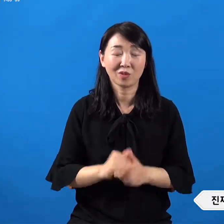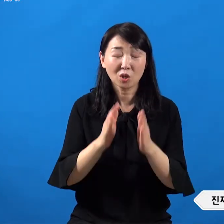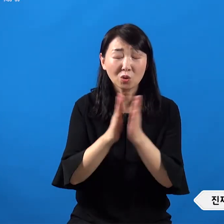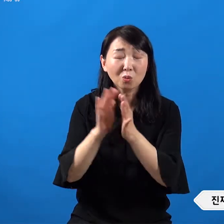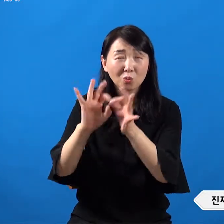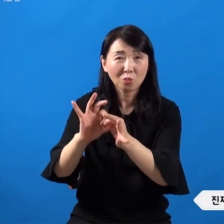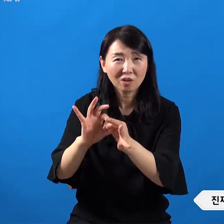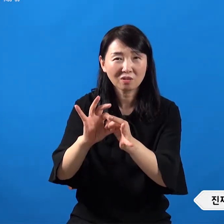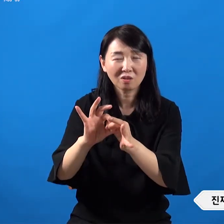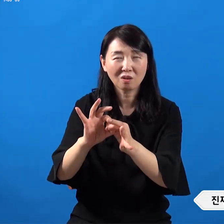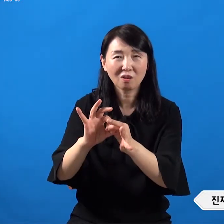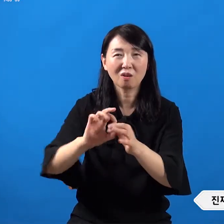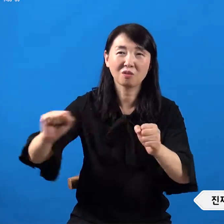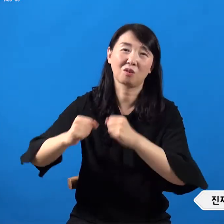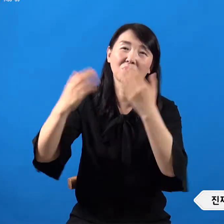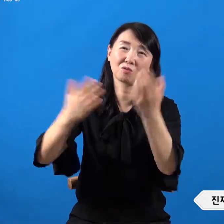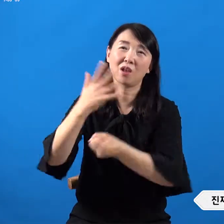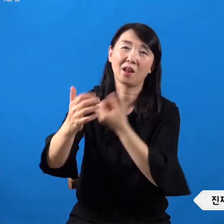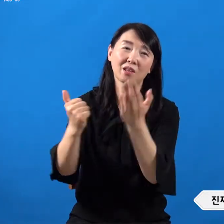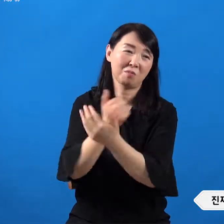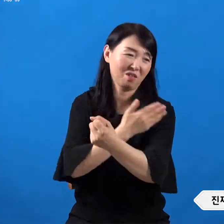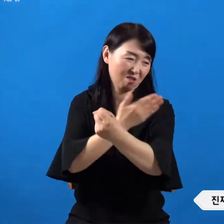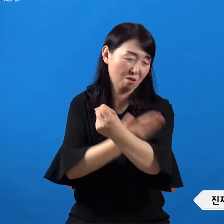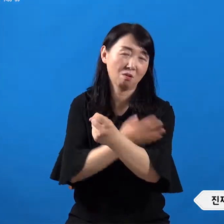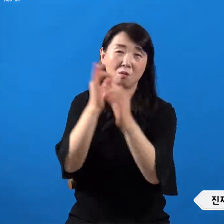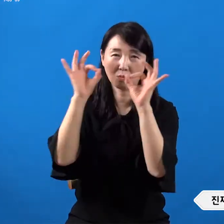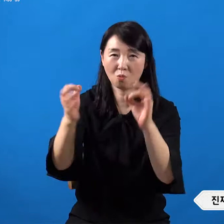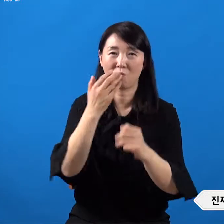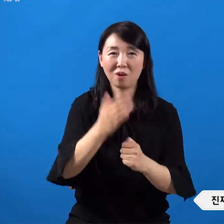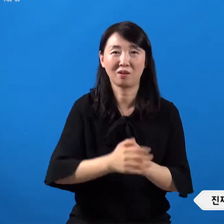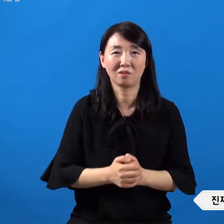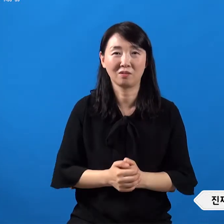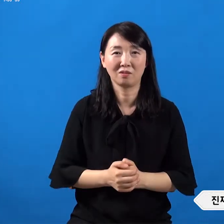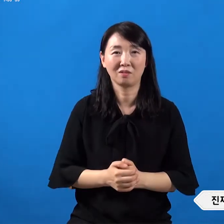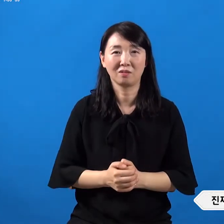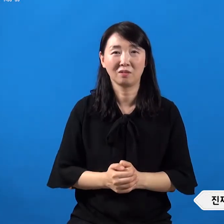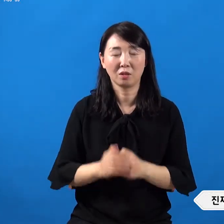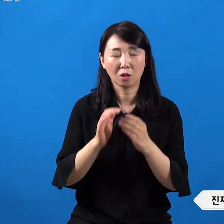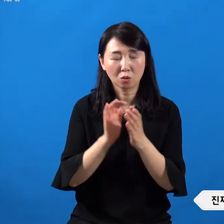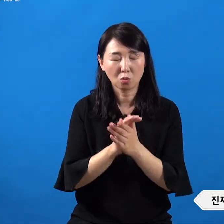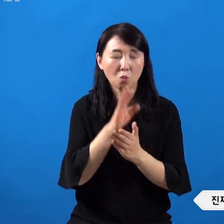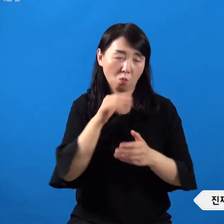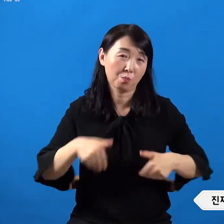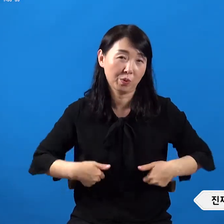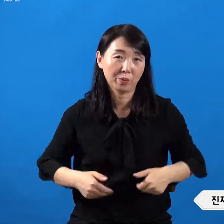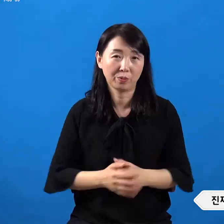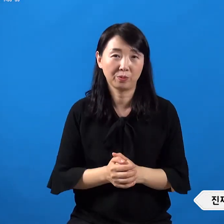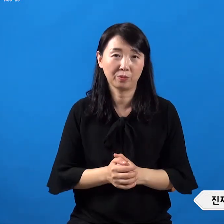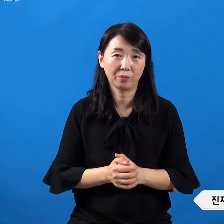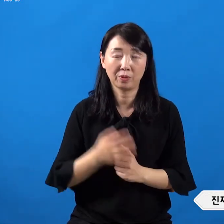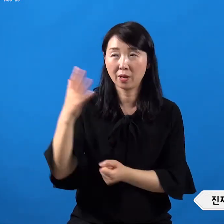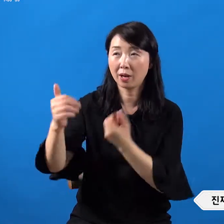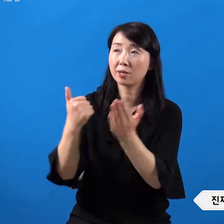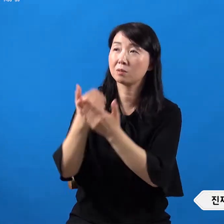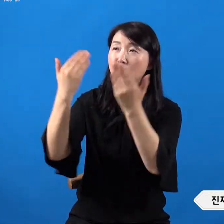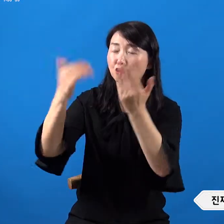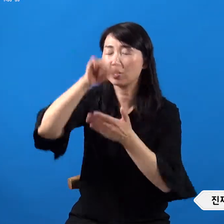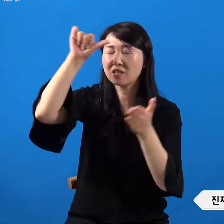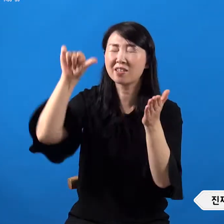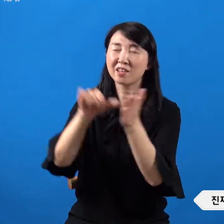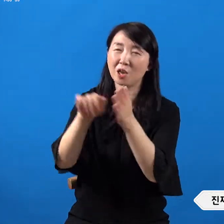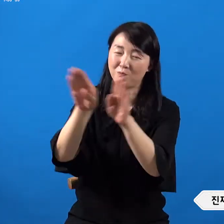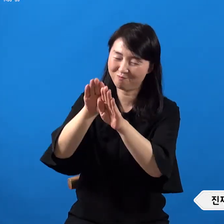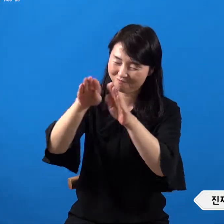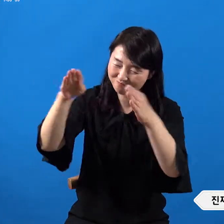기도 통해서 역사하시는 하나님의 능력을 봅니다. 기도해야 합니다. 하나님이 주신